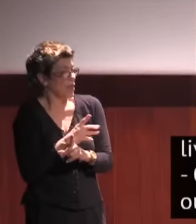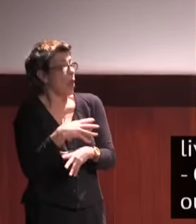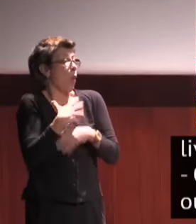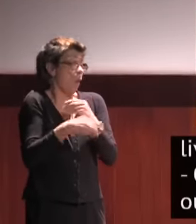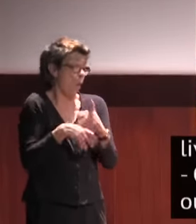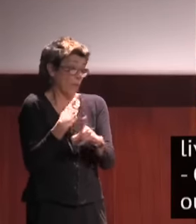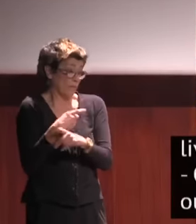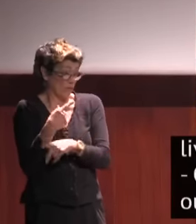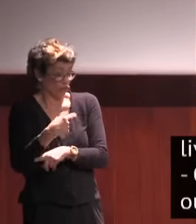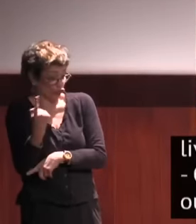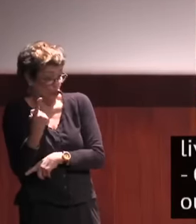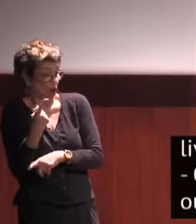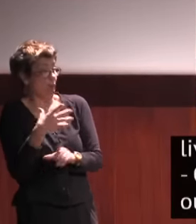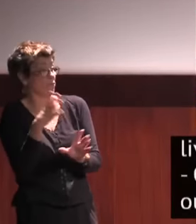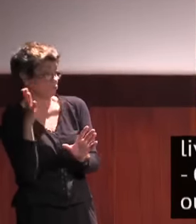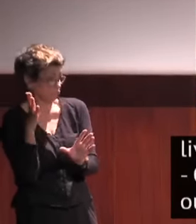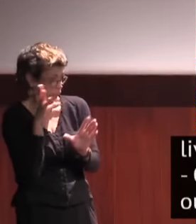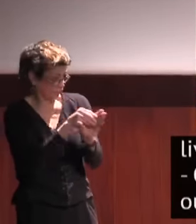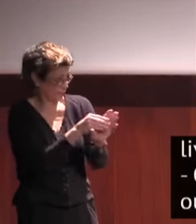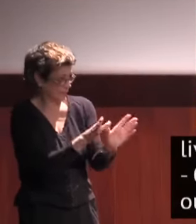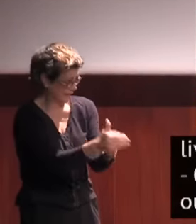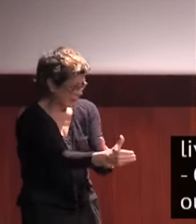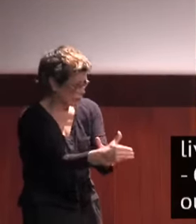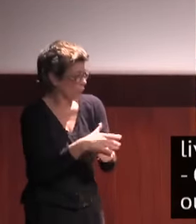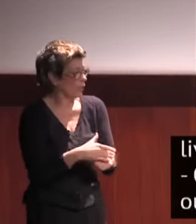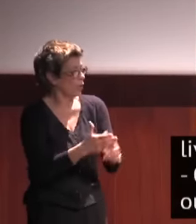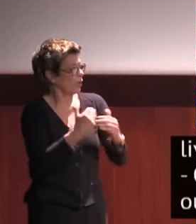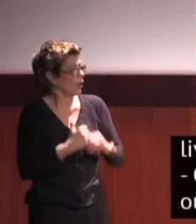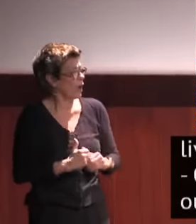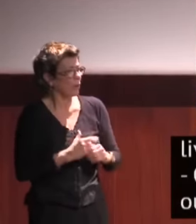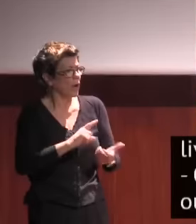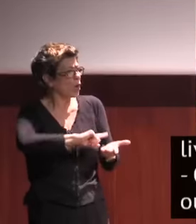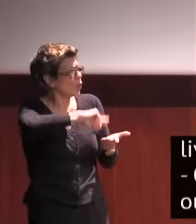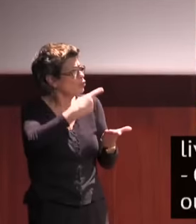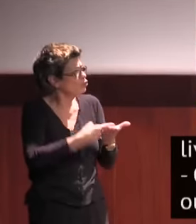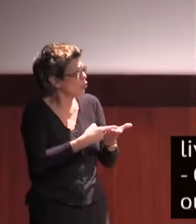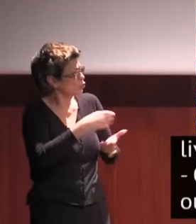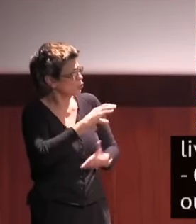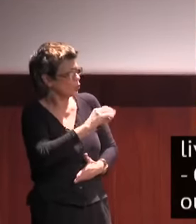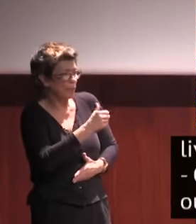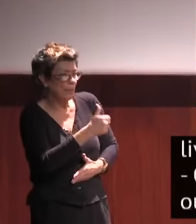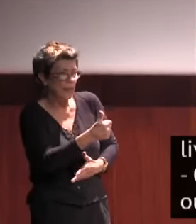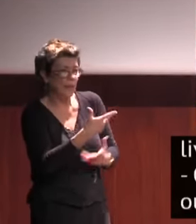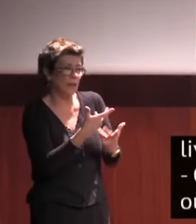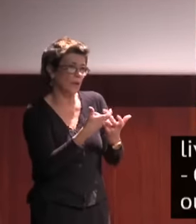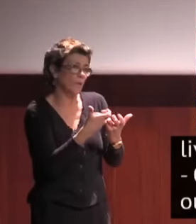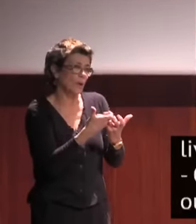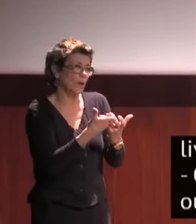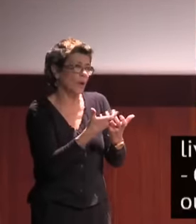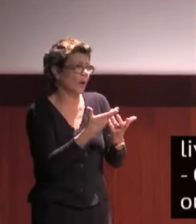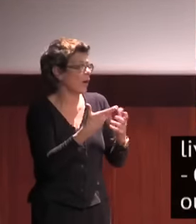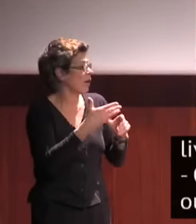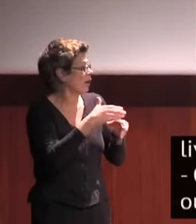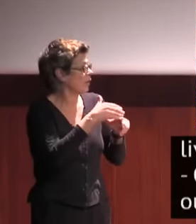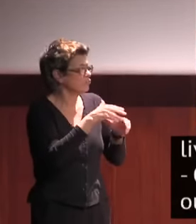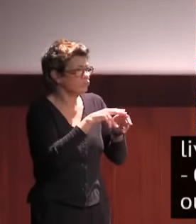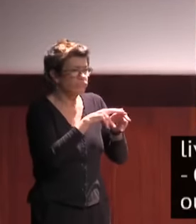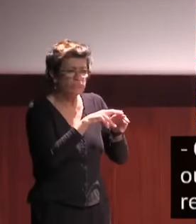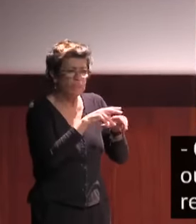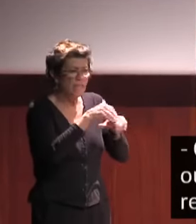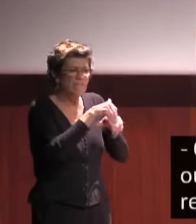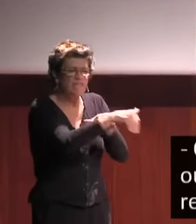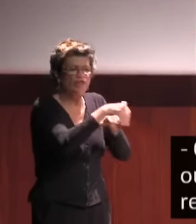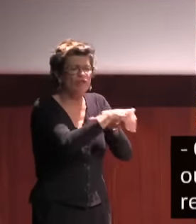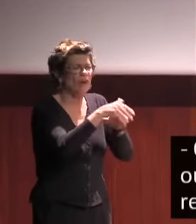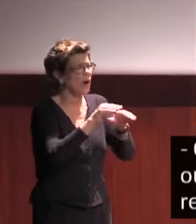DVD, vont être dans ces sections. Et après, tout ce qui est ressources numériques, comme les fichiers adaptés sur Platon